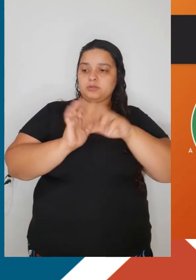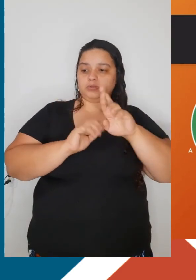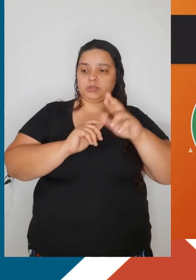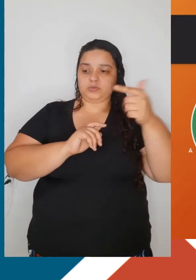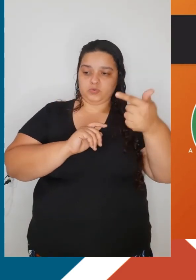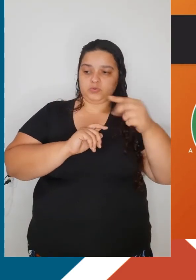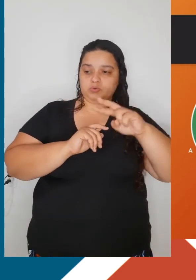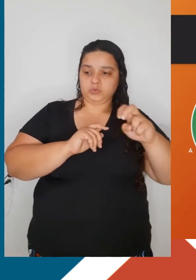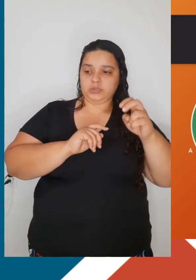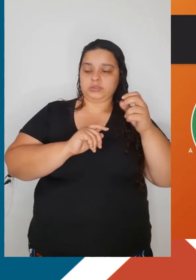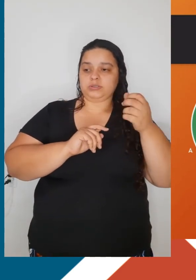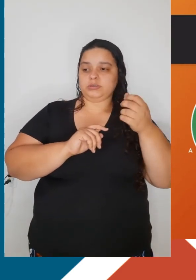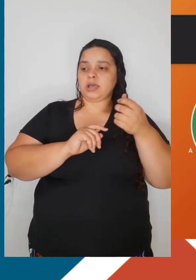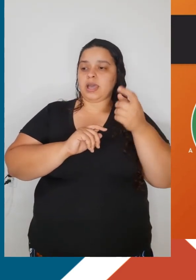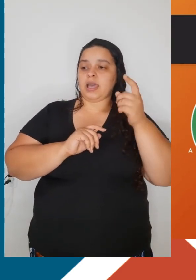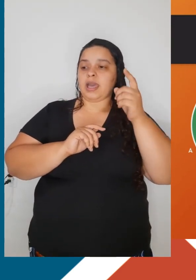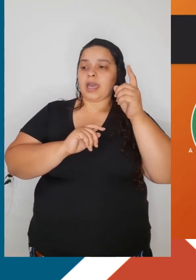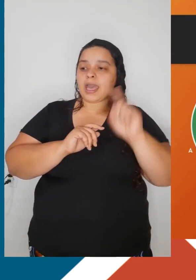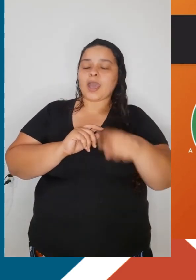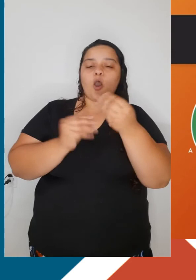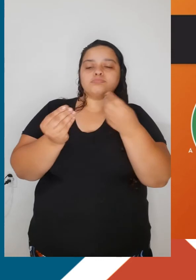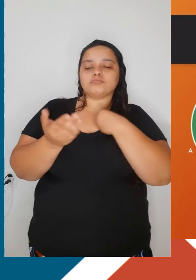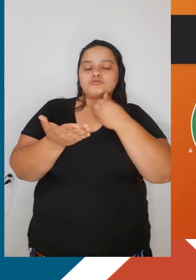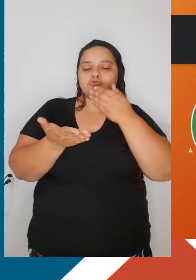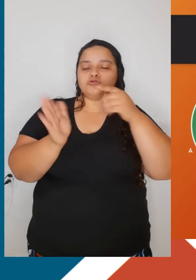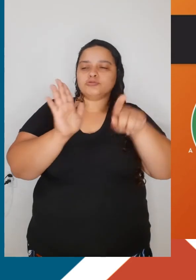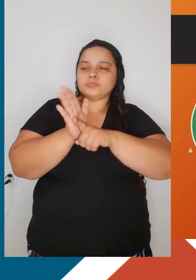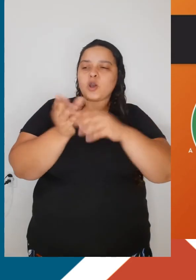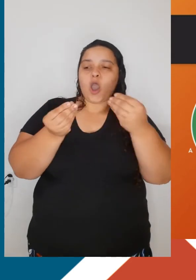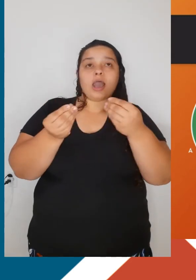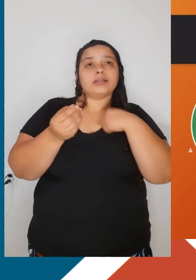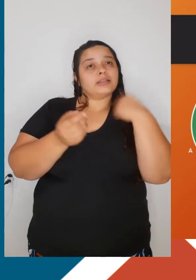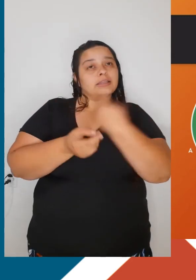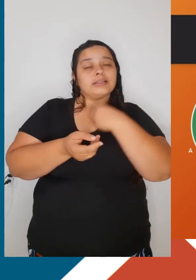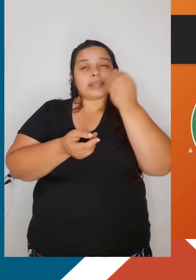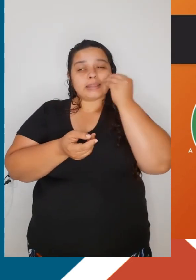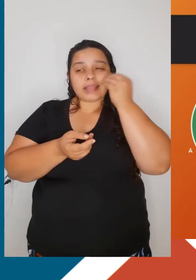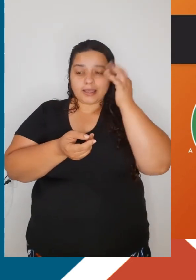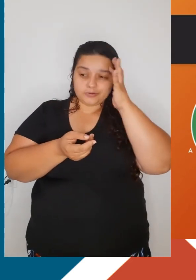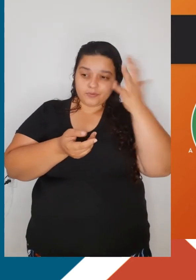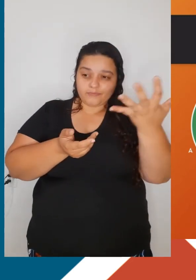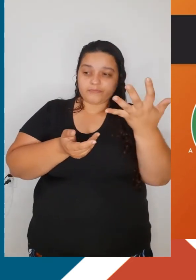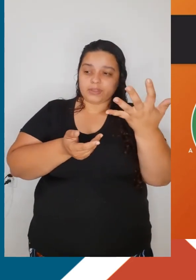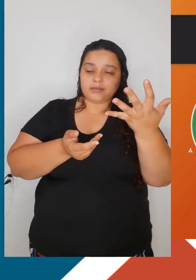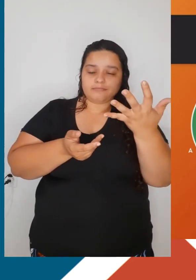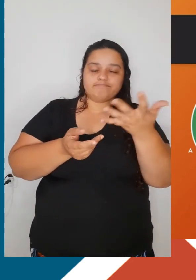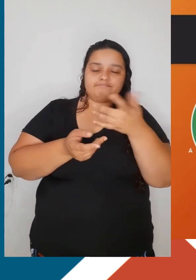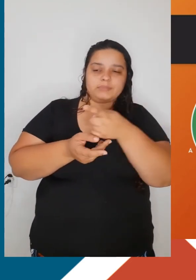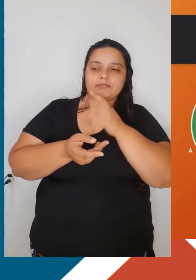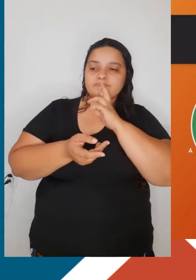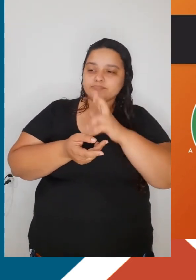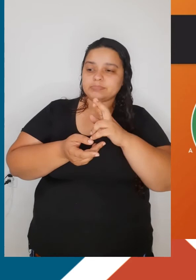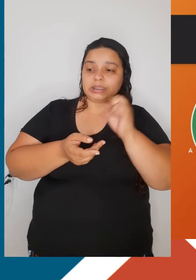entre o quadrado dos raios do círculo, é justamente o que nós precisávamos para calcular a área da coroa.